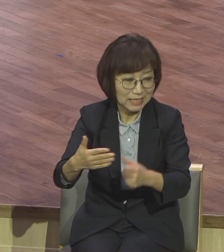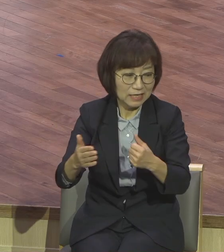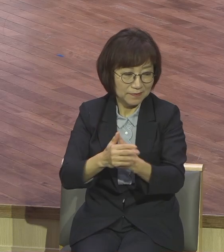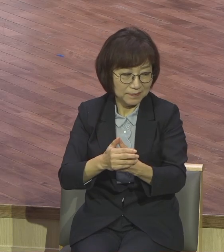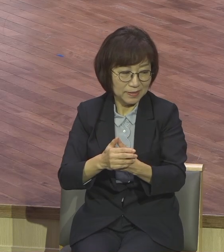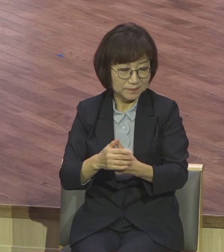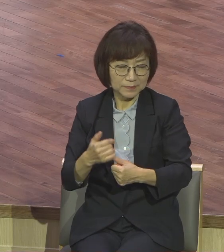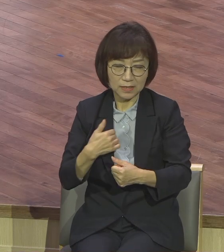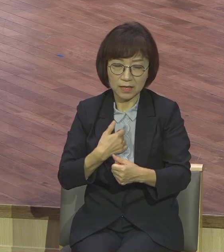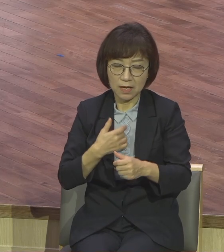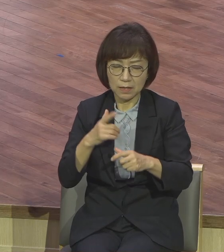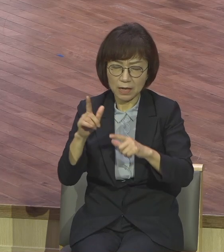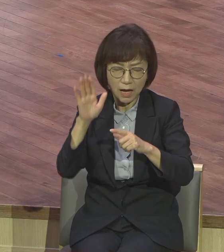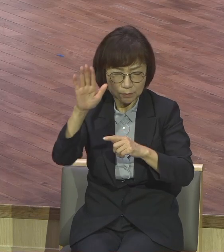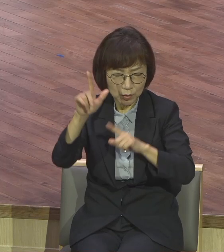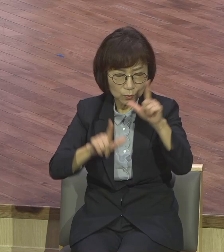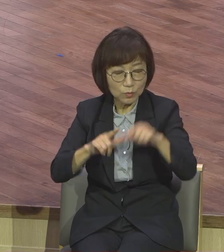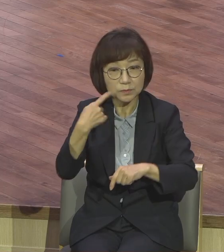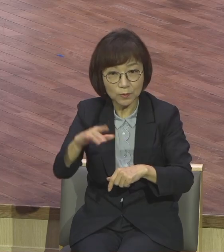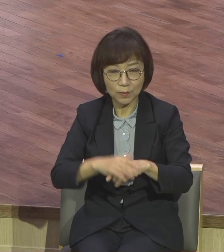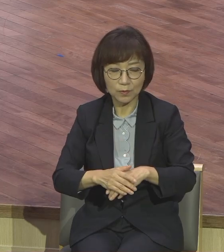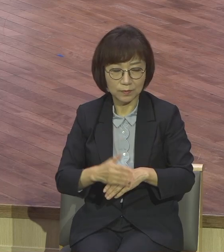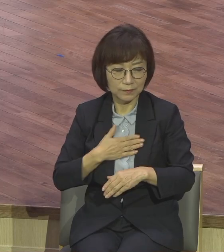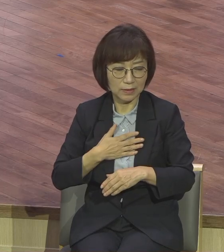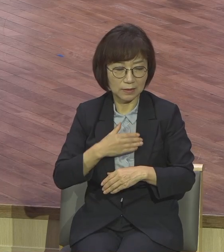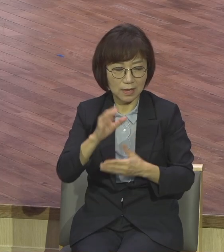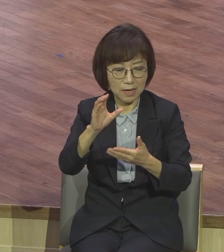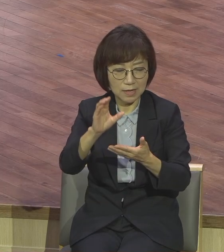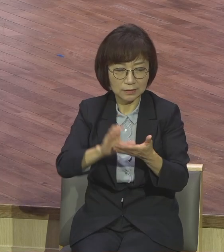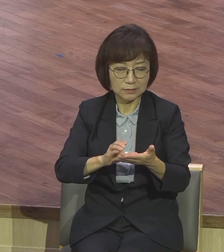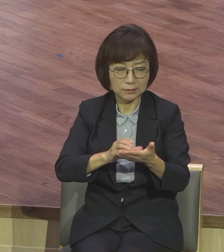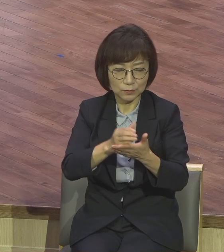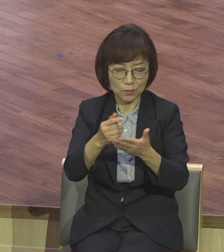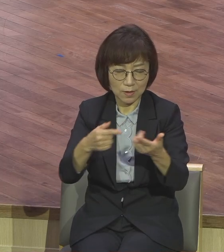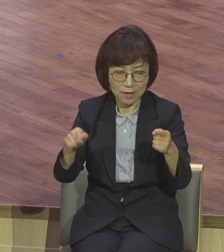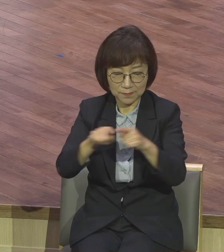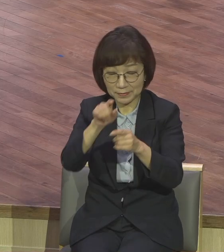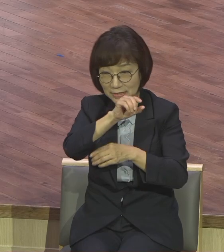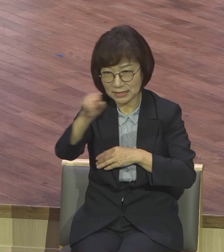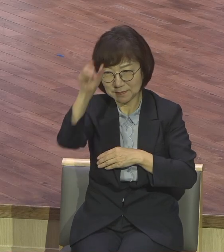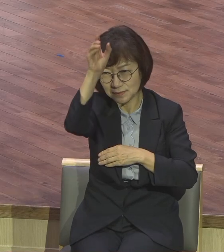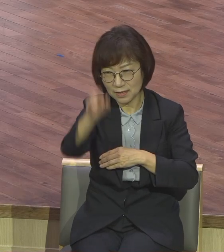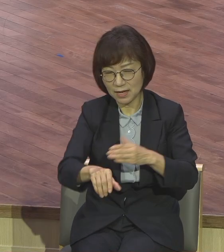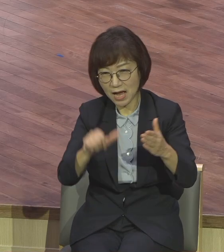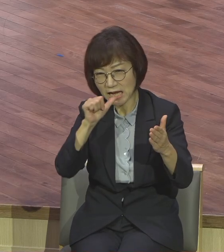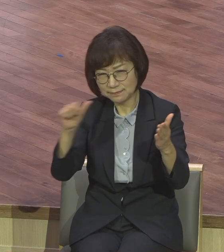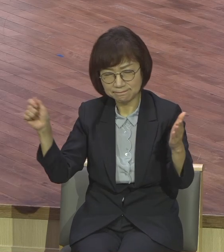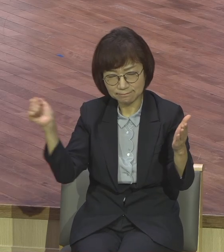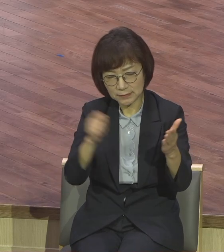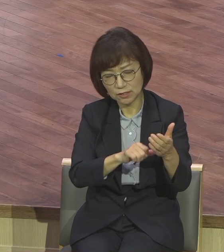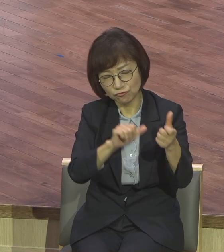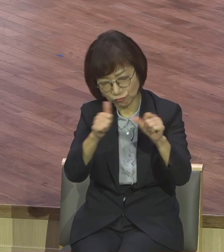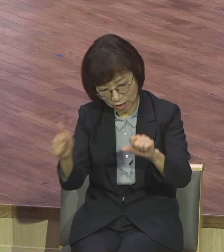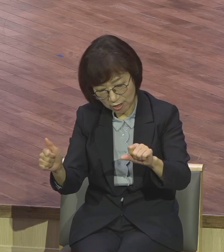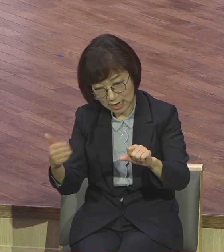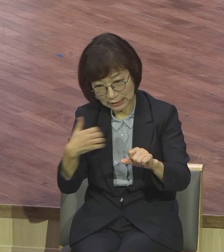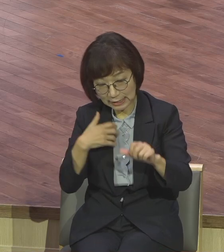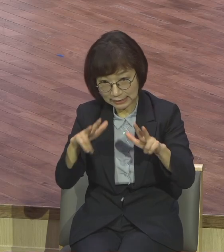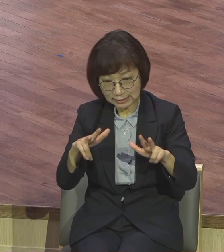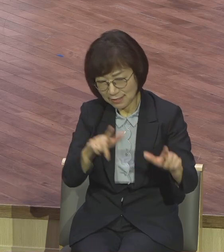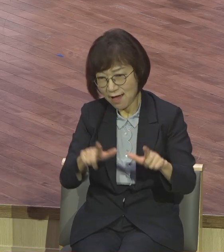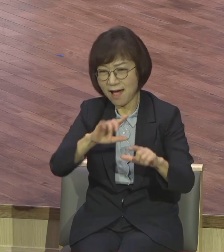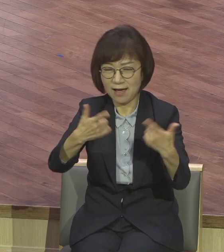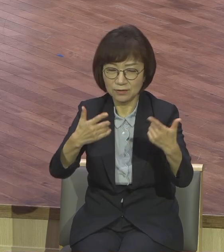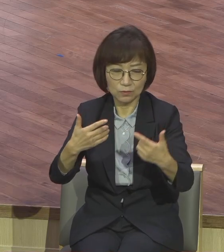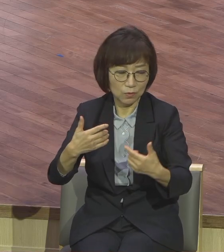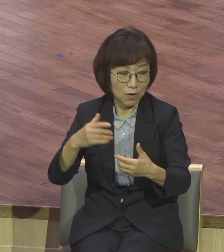내가 그리스도와 함께 십자가에 못 박았나니 그런즉 이제는 내가 사는 것이 아니요 오직 내 안에 그리스도께서 사시는 것이라. 이제 내가 육체